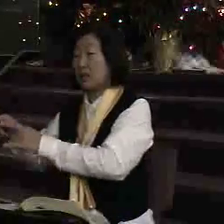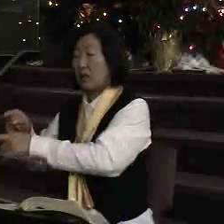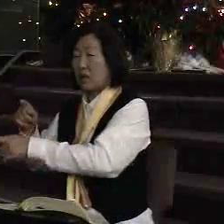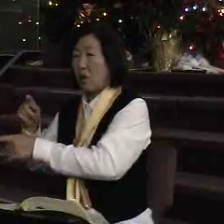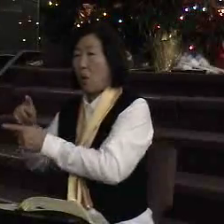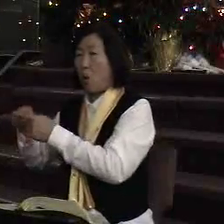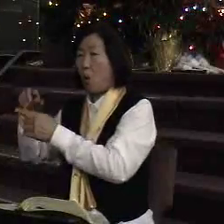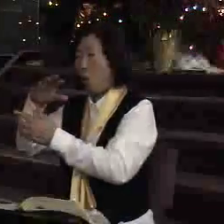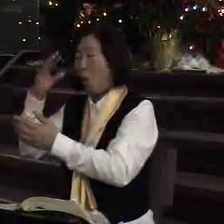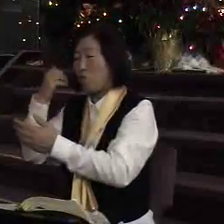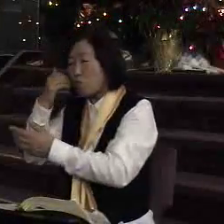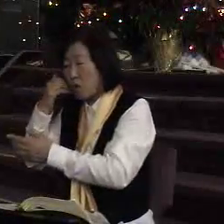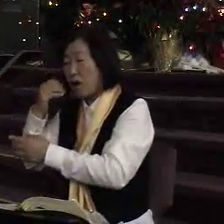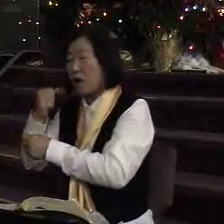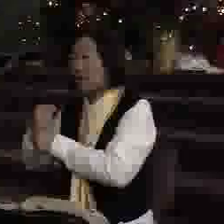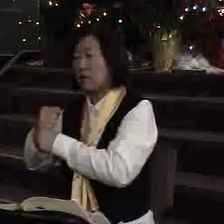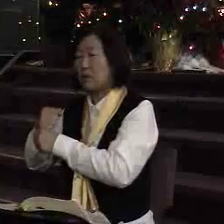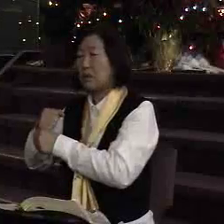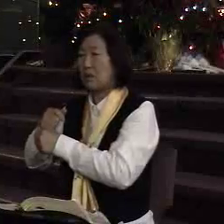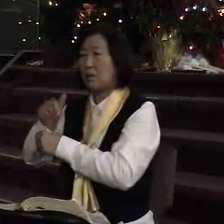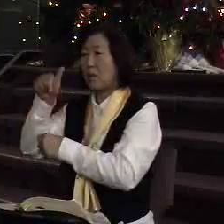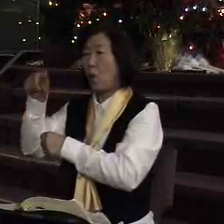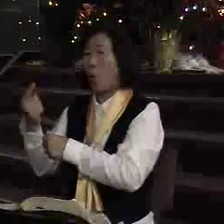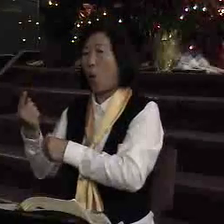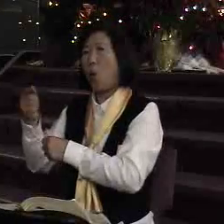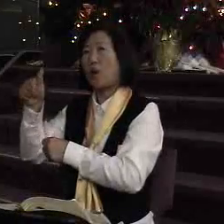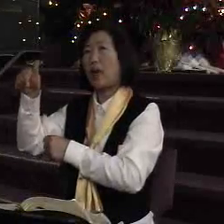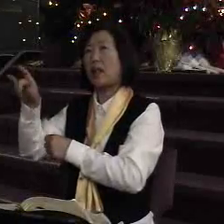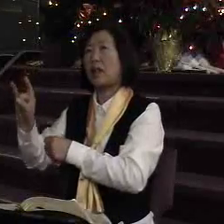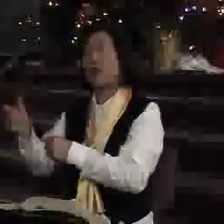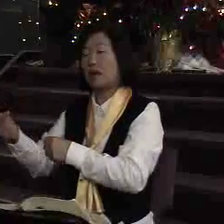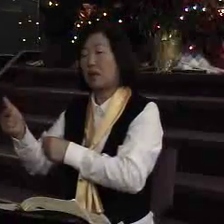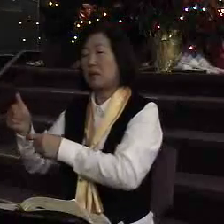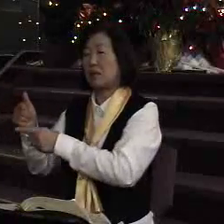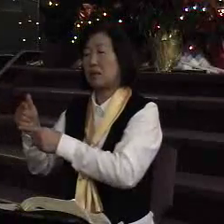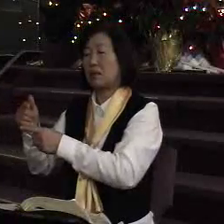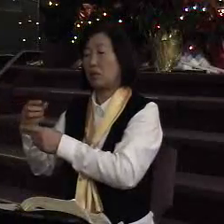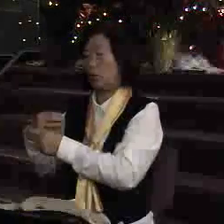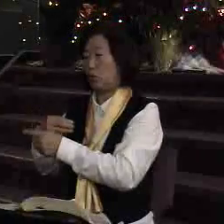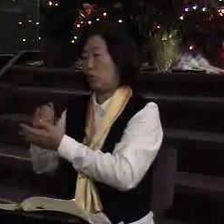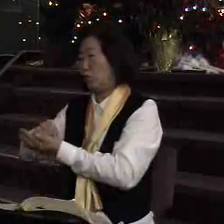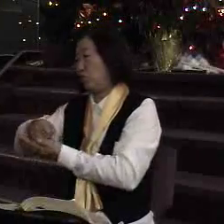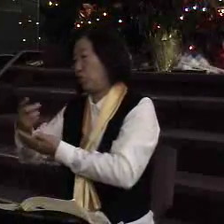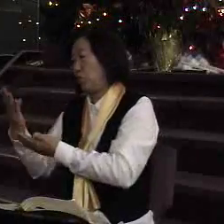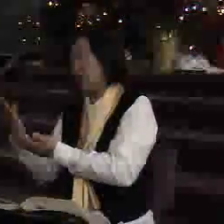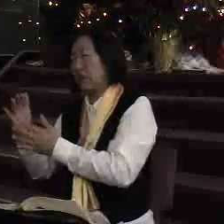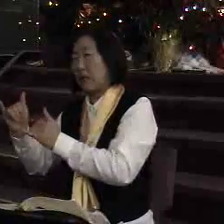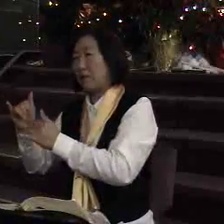반 고의 것인지 고겐의 것인지가 금방 구별이 됩니다.